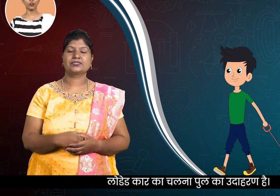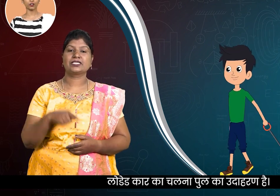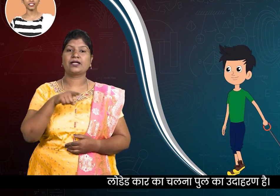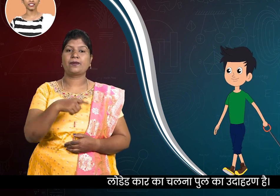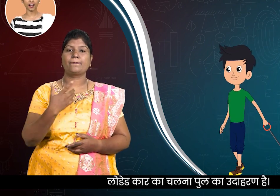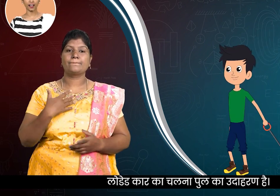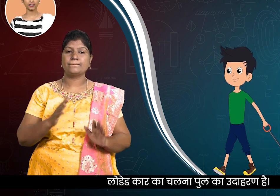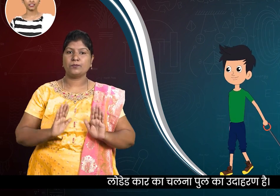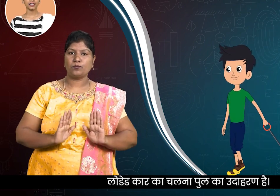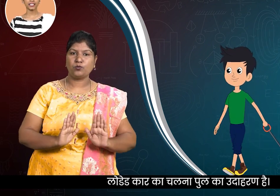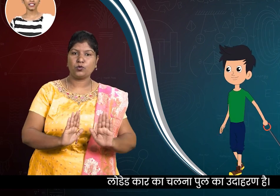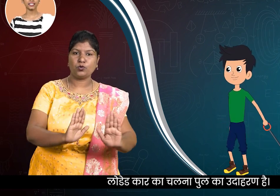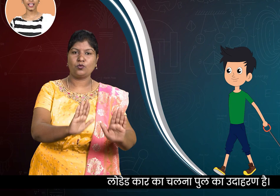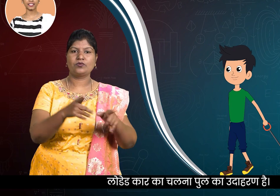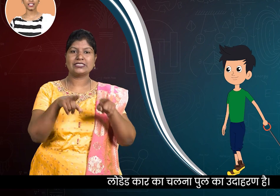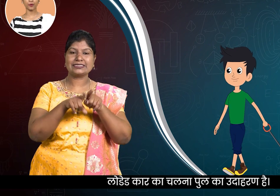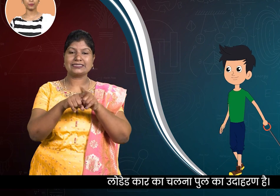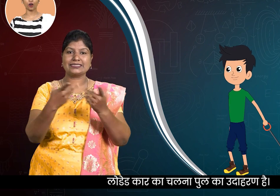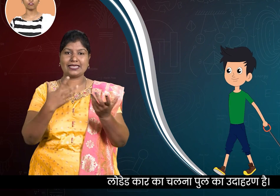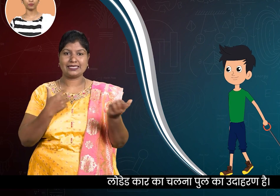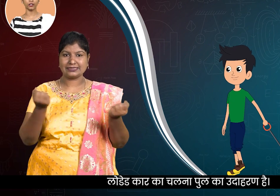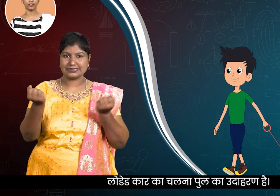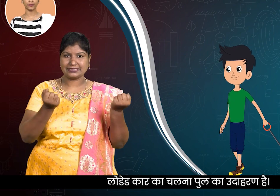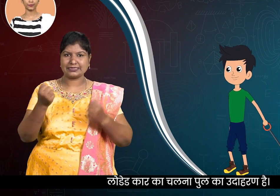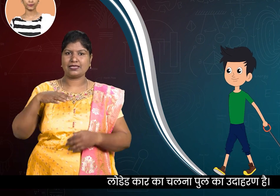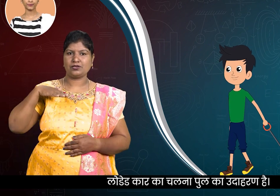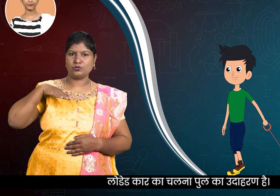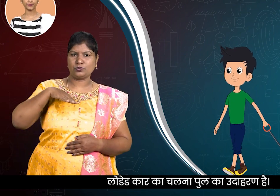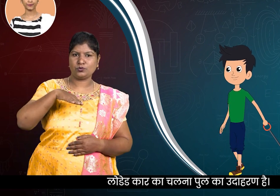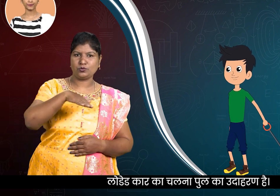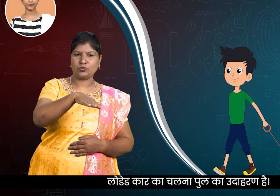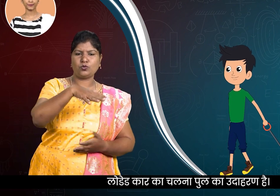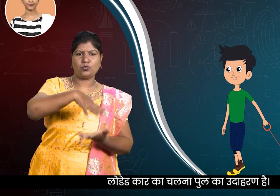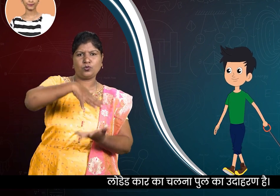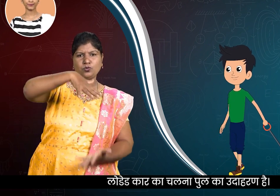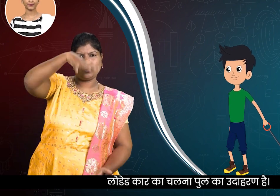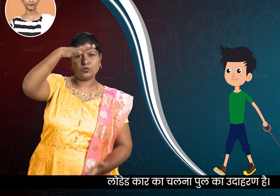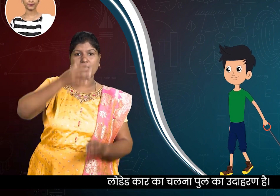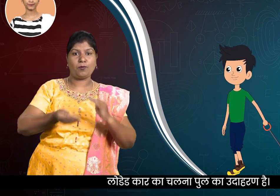लोडेड कार का चलना पुल का उदाहरण है।